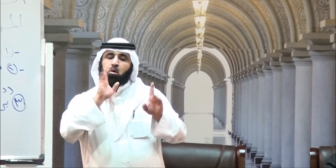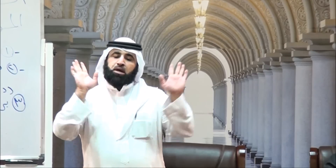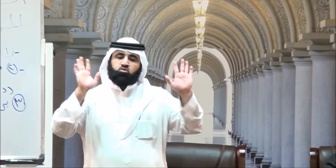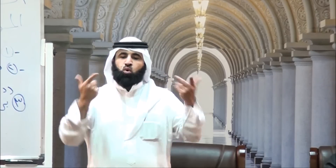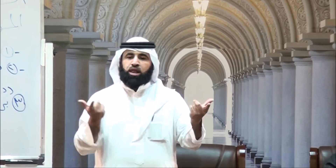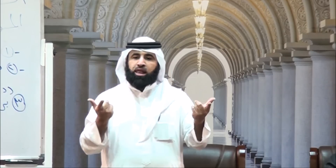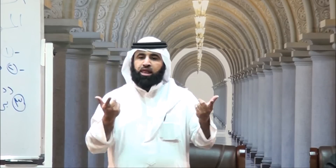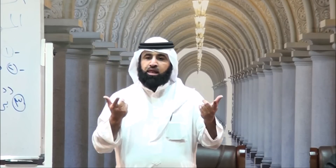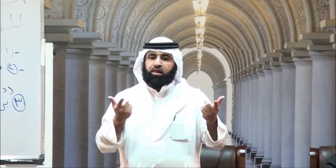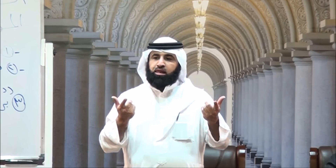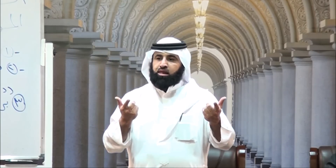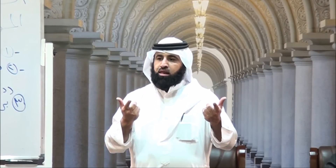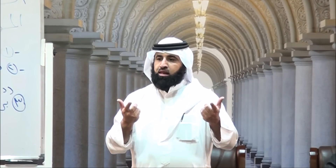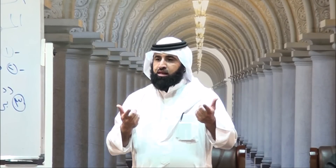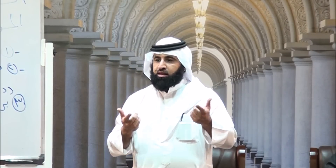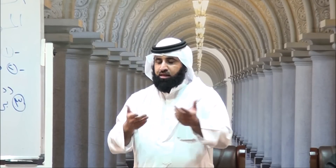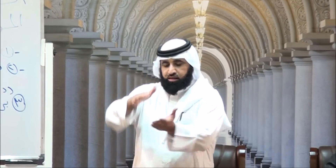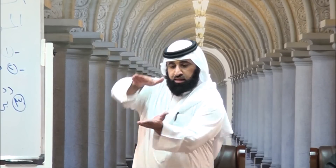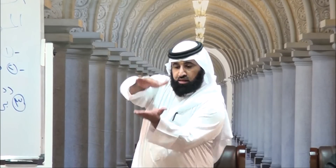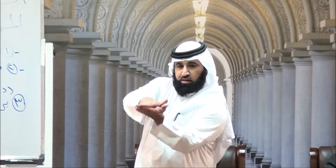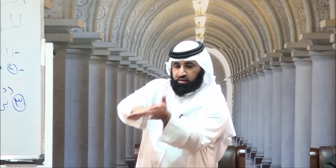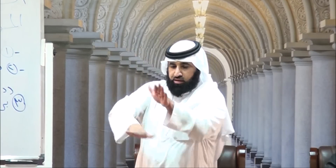الجنه آه.